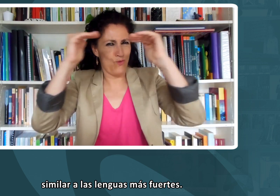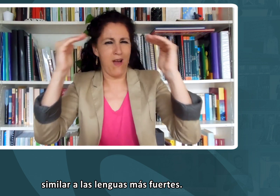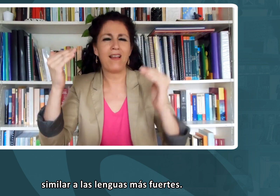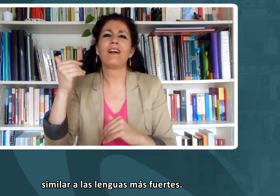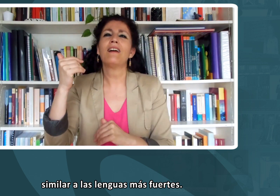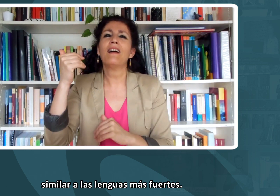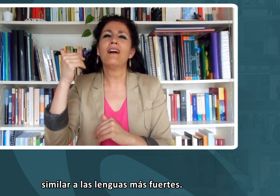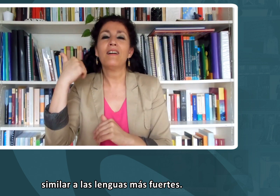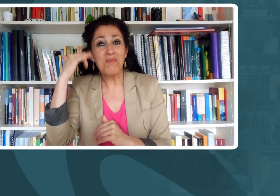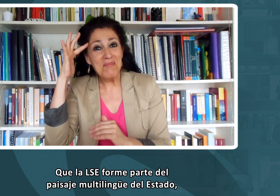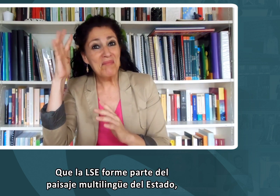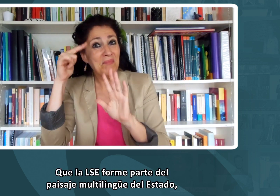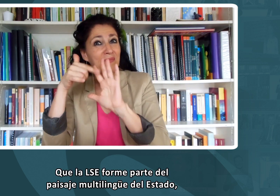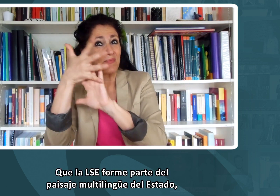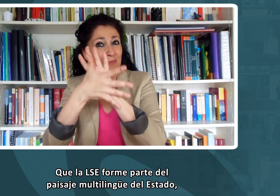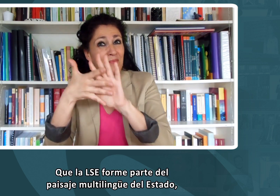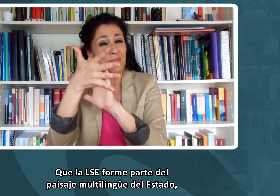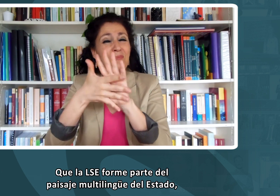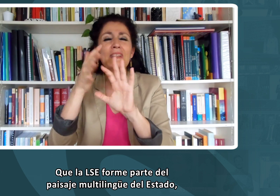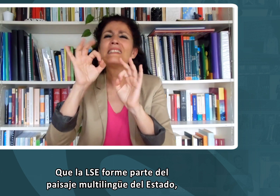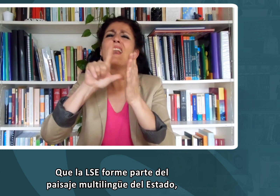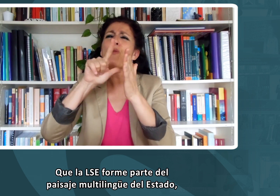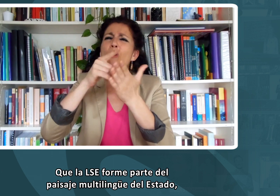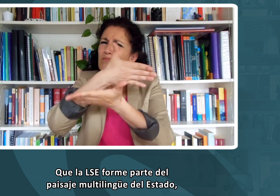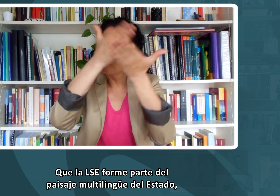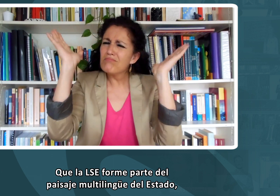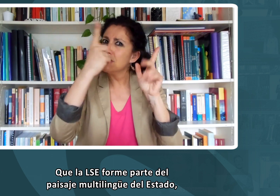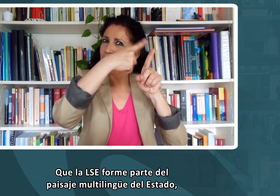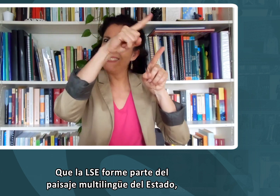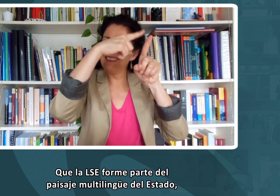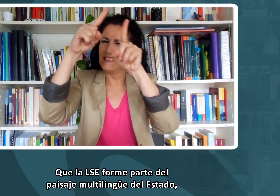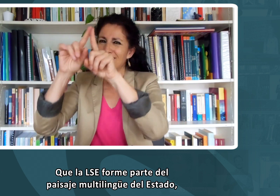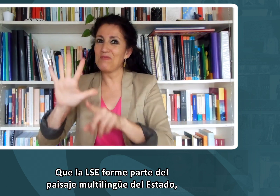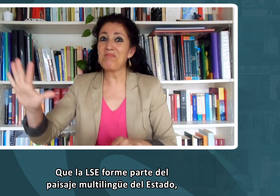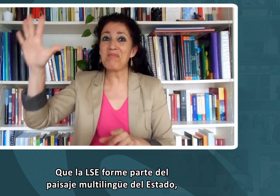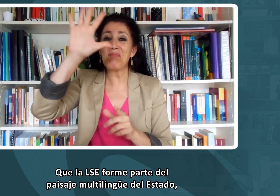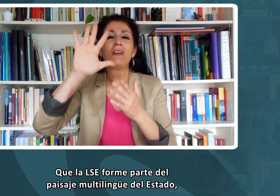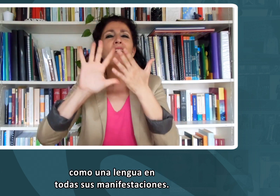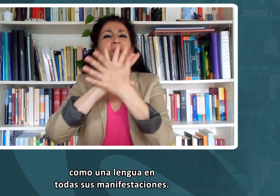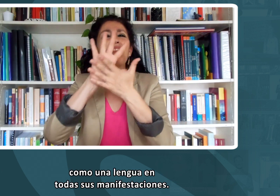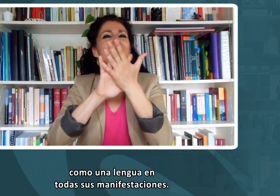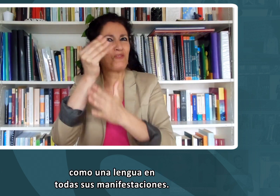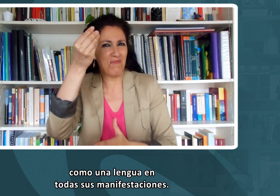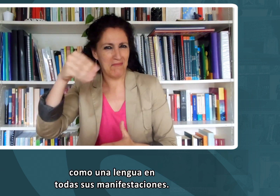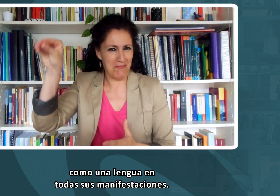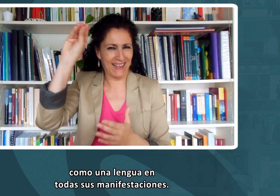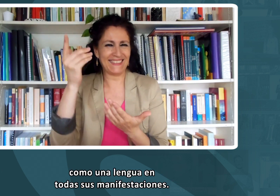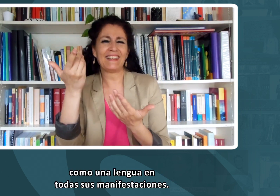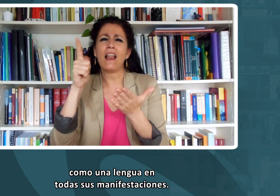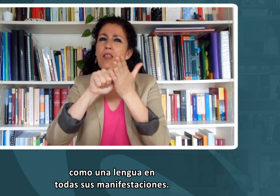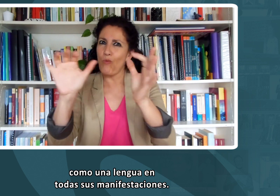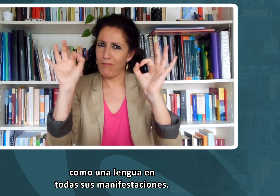Que la LSE forme parte del paisaje multilingüe del Estado, como una lengua en todas sus manifestaciones.